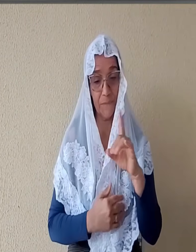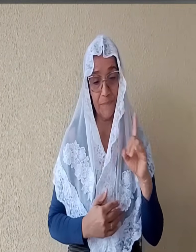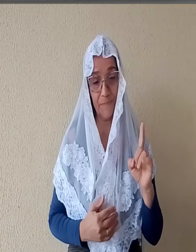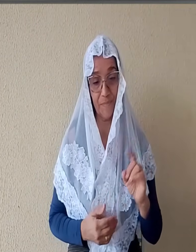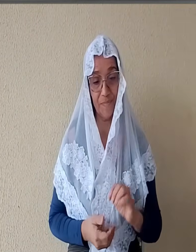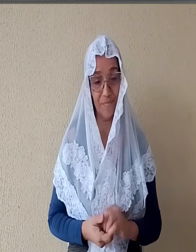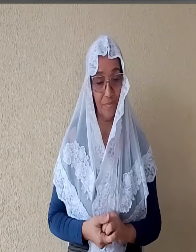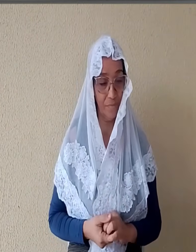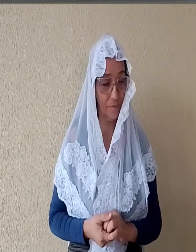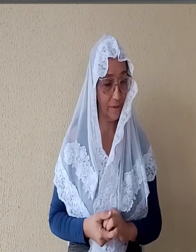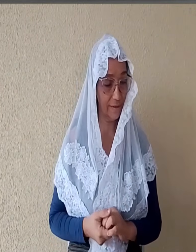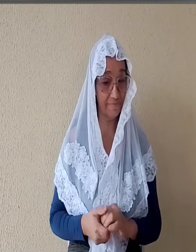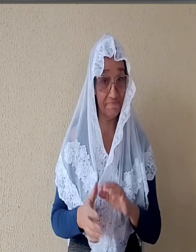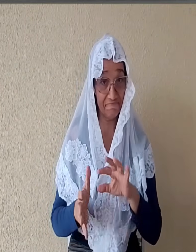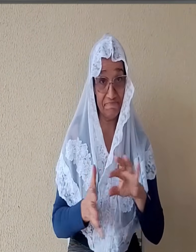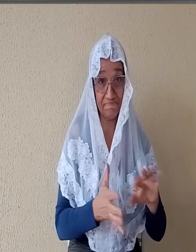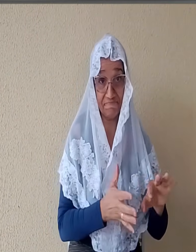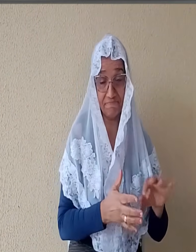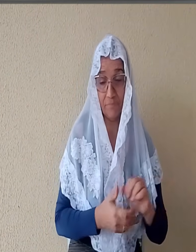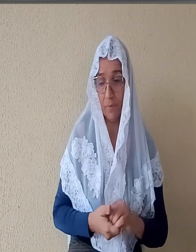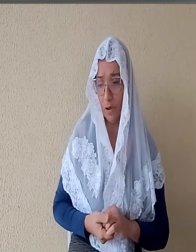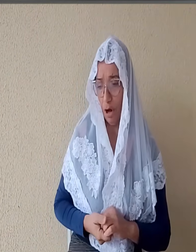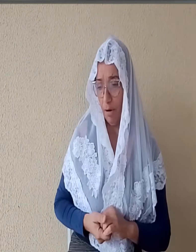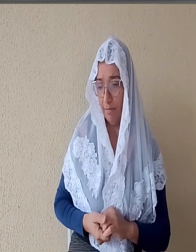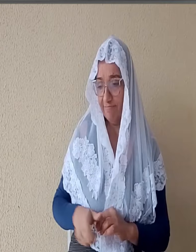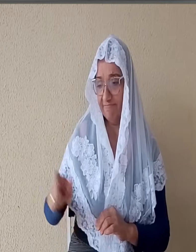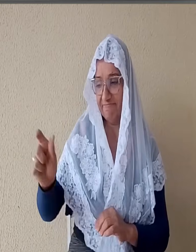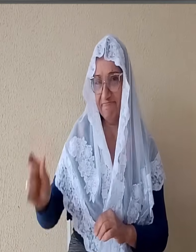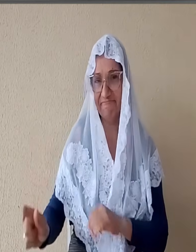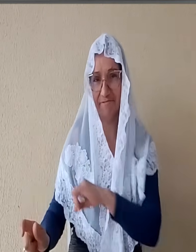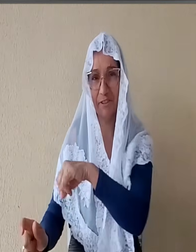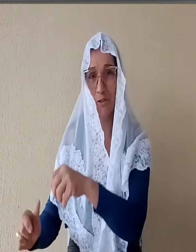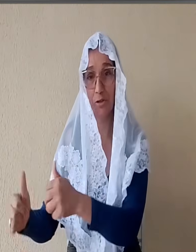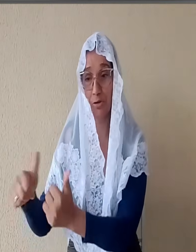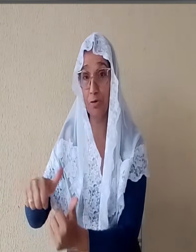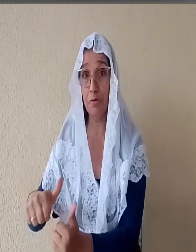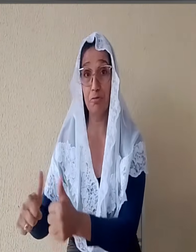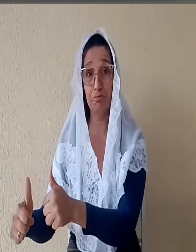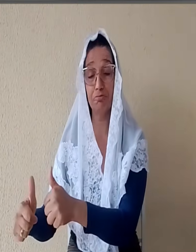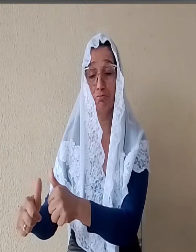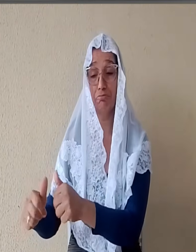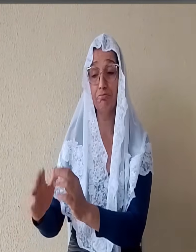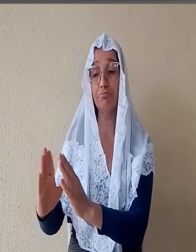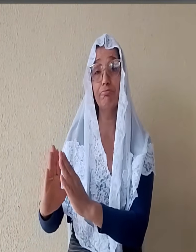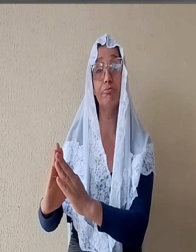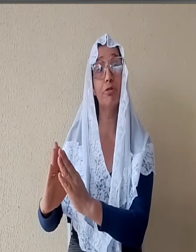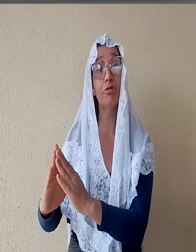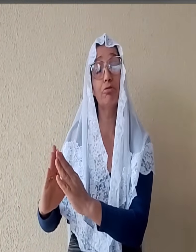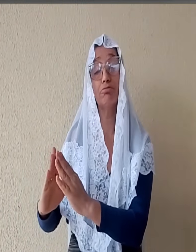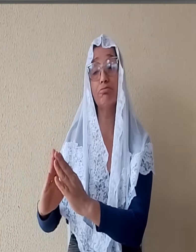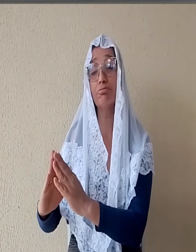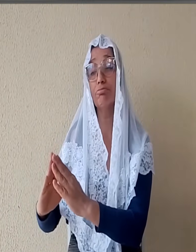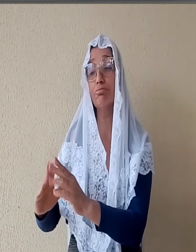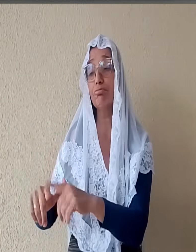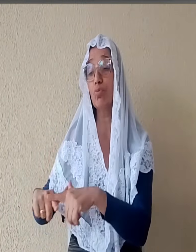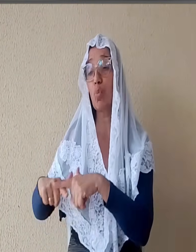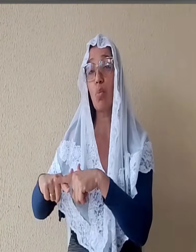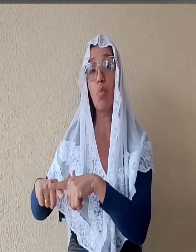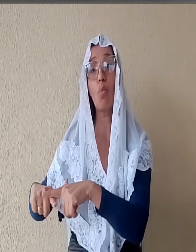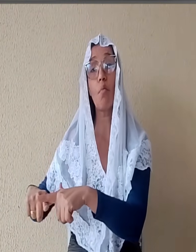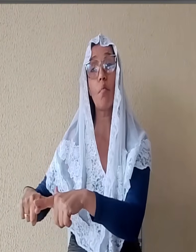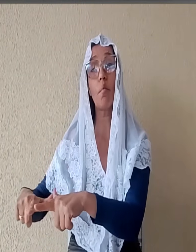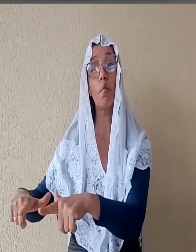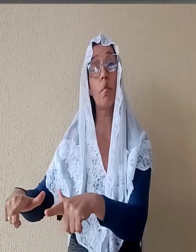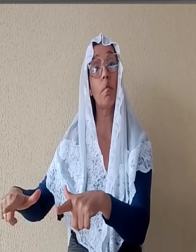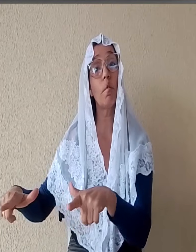Bendito. Mas vai ter um dia, aonde você estiver ouvindo essa palavra, você tá aí sozinho na sua casa. Às vezes você tá em 2,